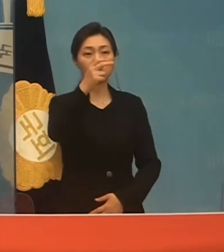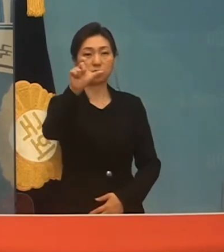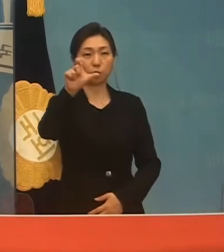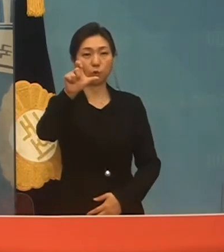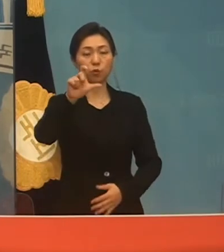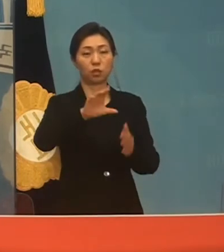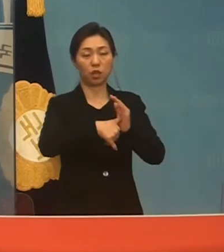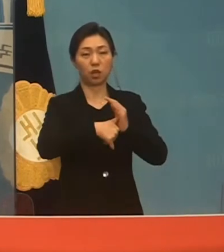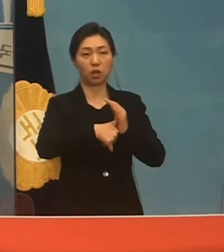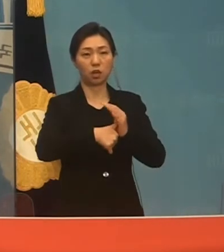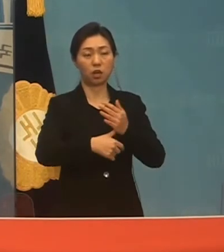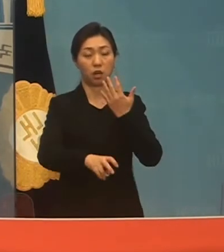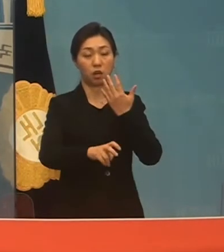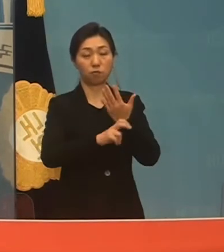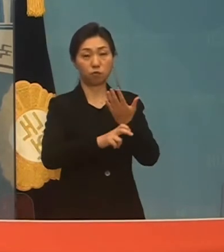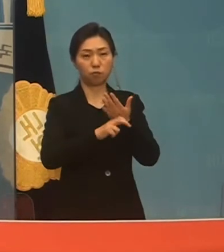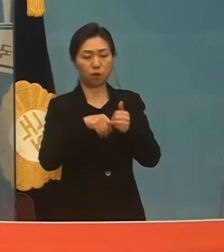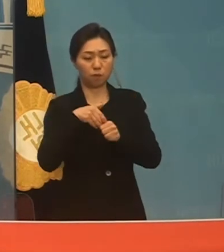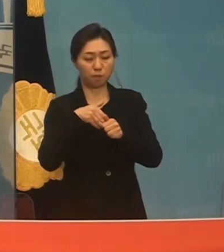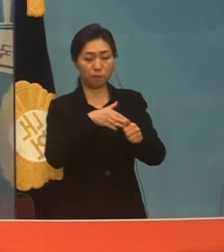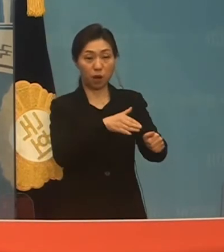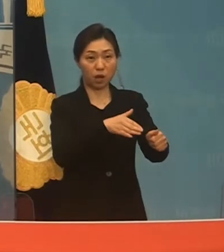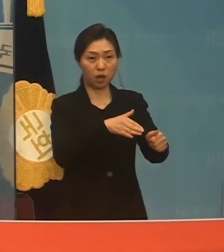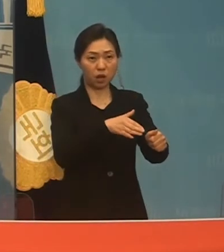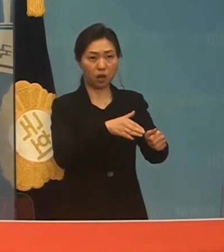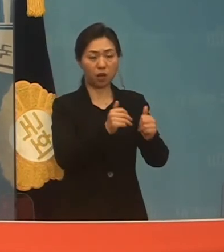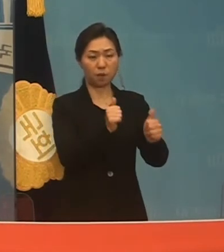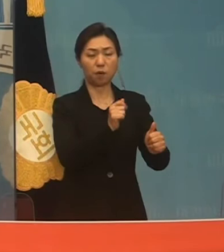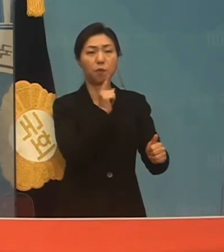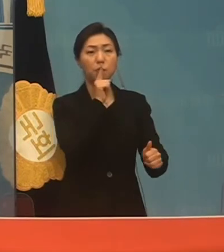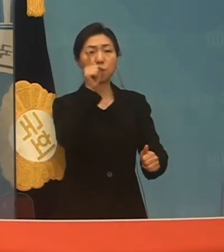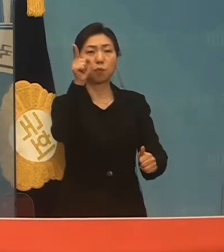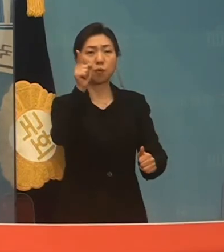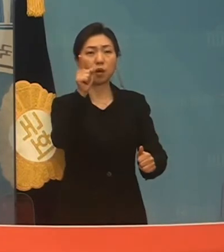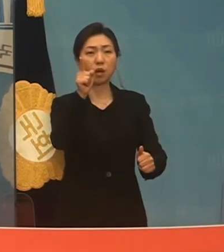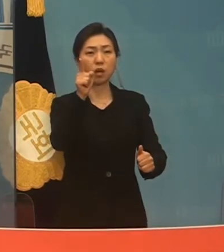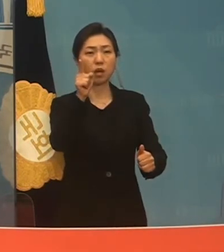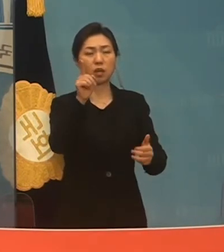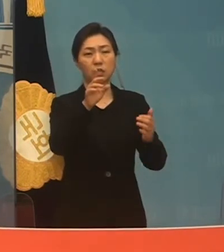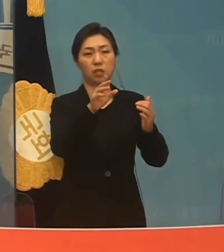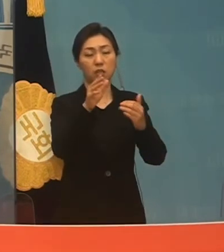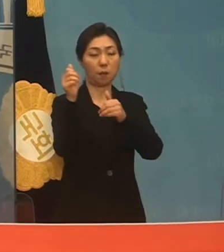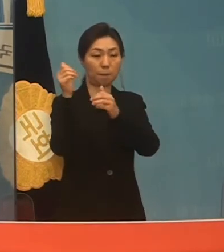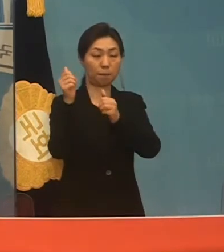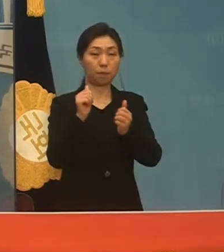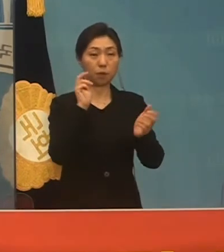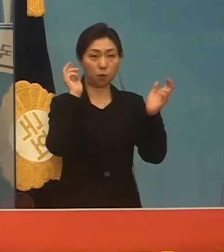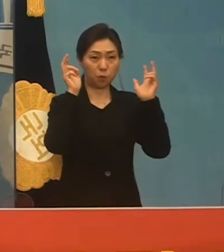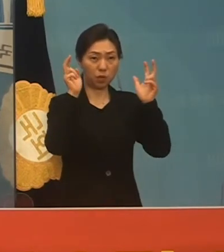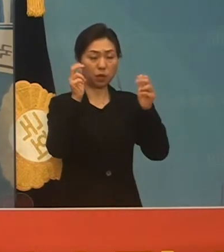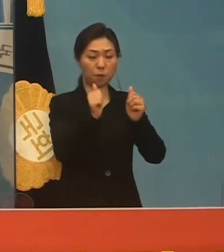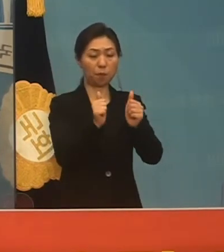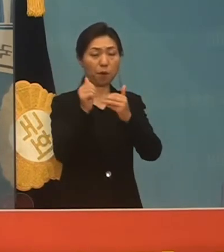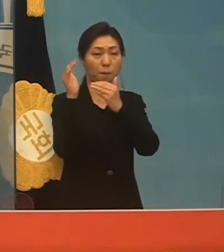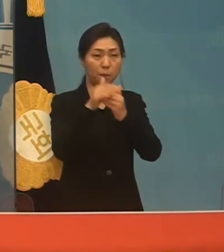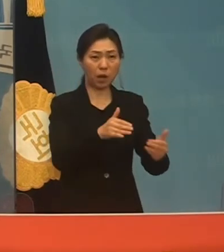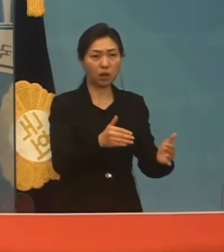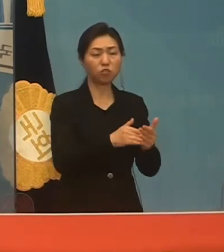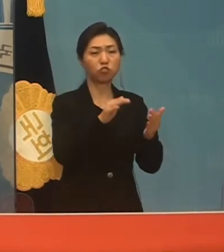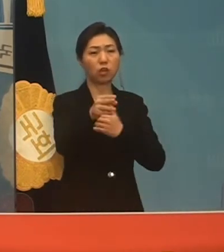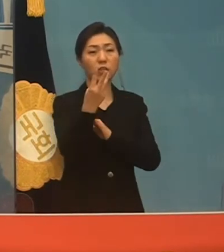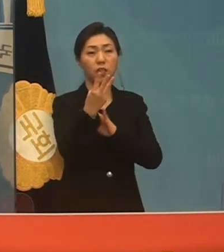2015년 불법 파견 소송에서 패소해 3명의 노동자를 직접 고용한 남해화학은 이후